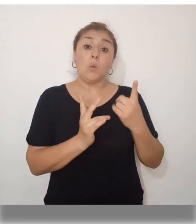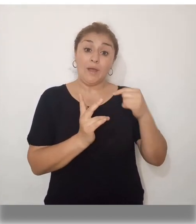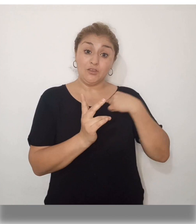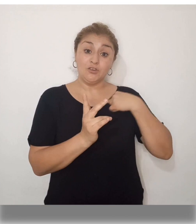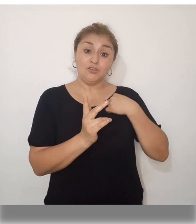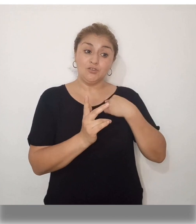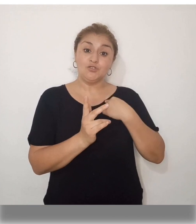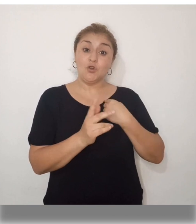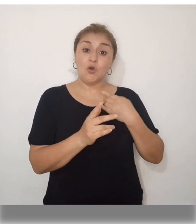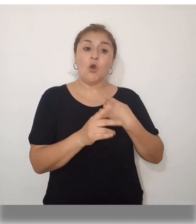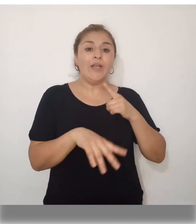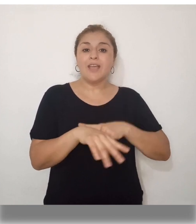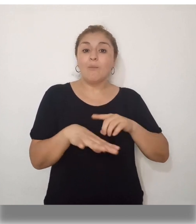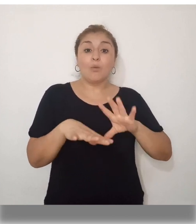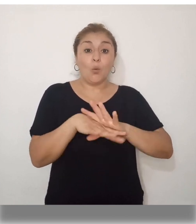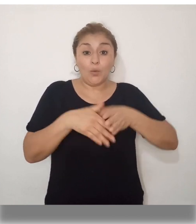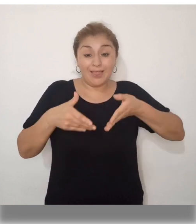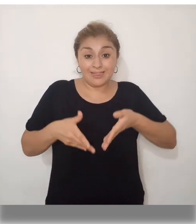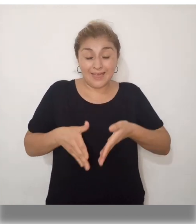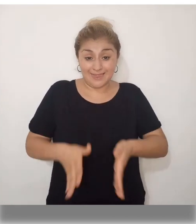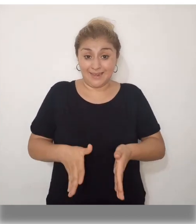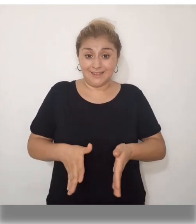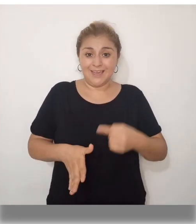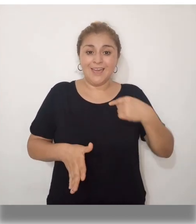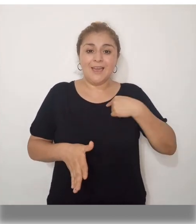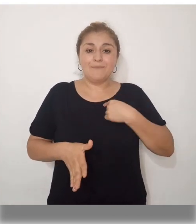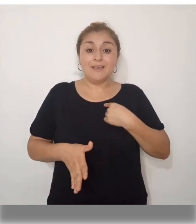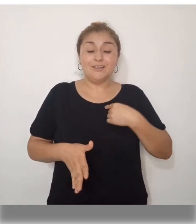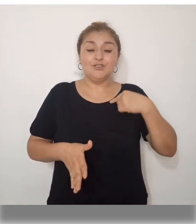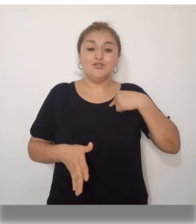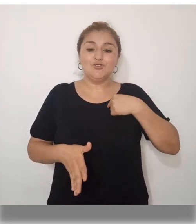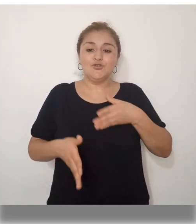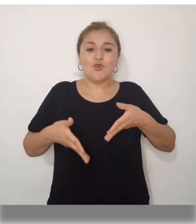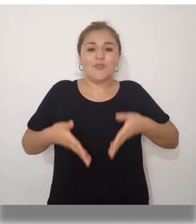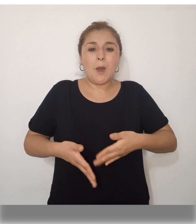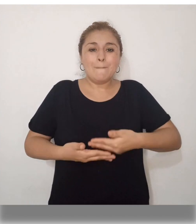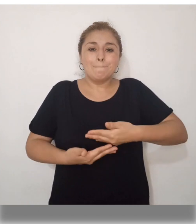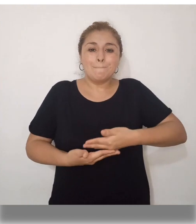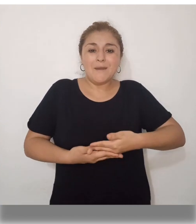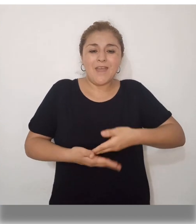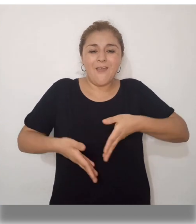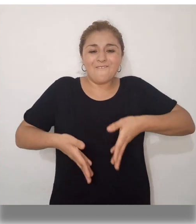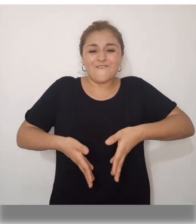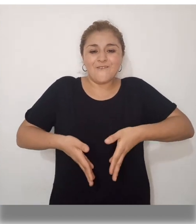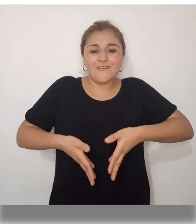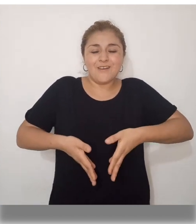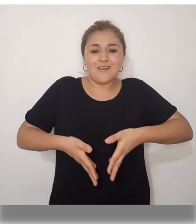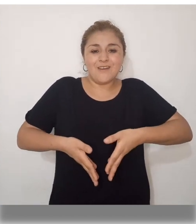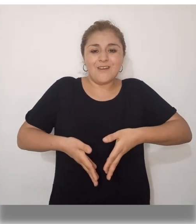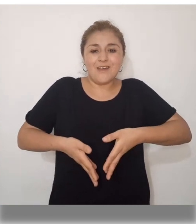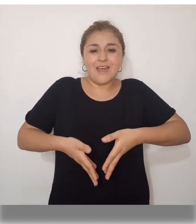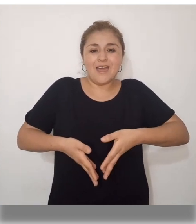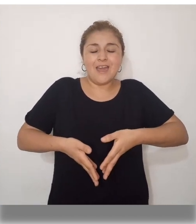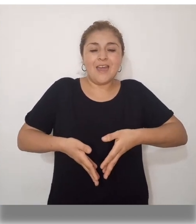no estaba en la posición adecuada para el parto Entonces el médico que